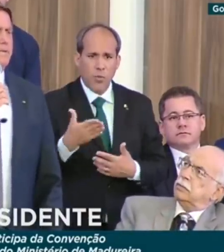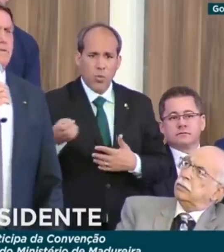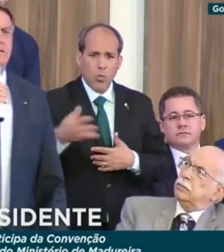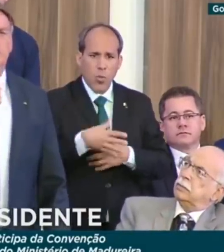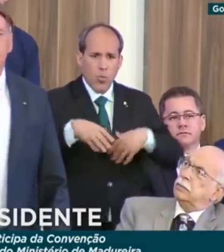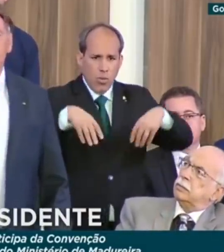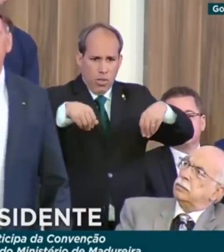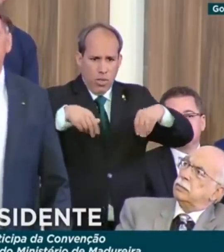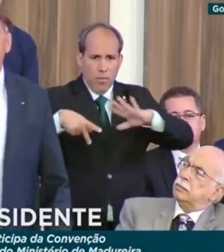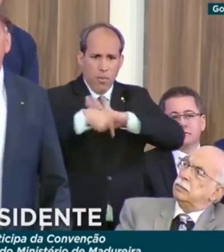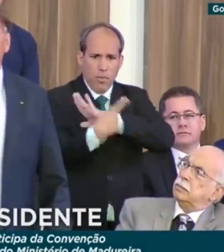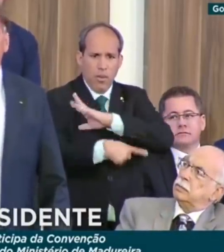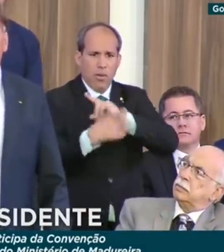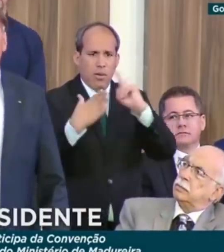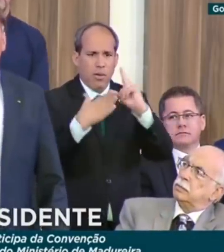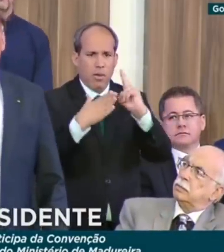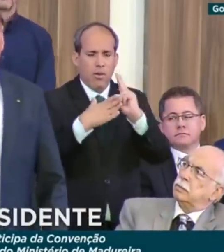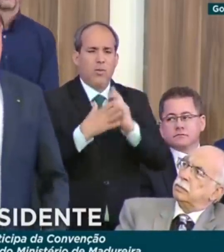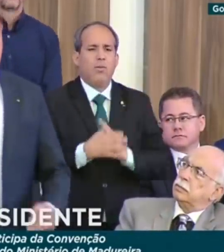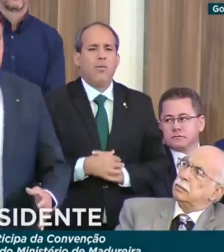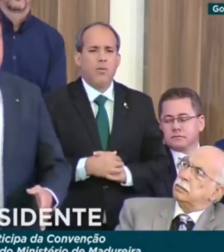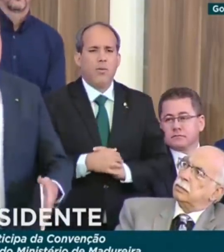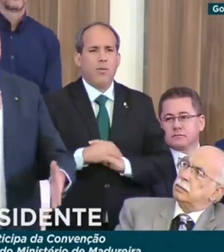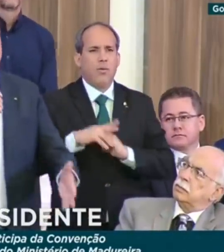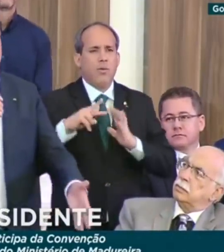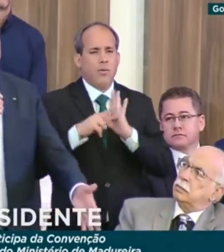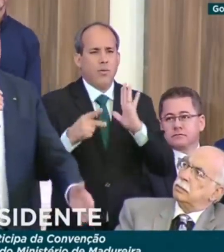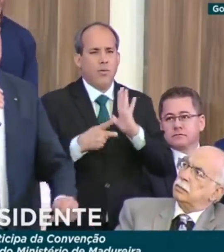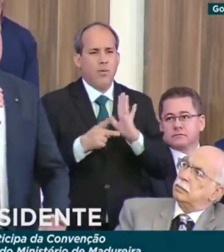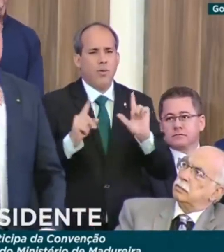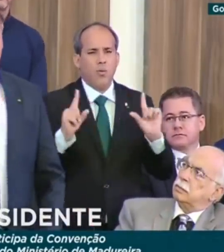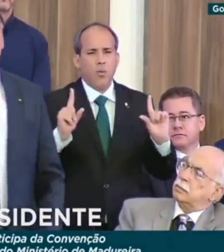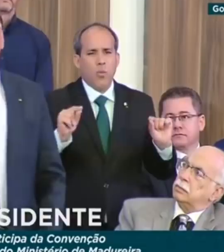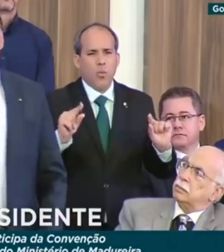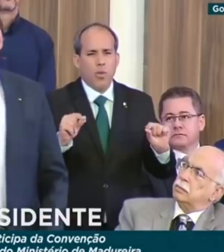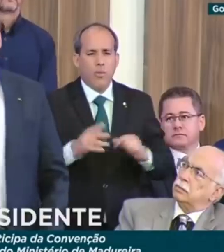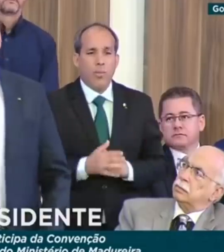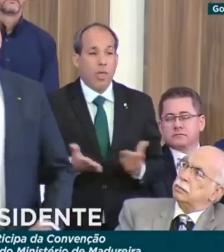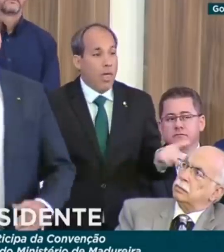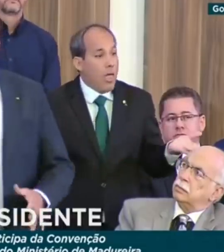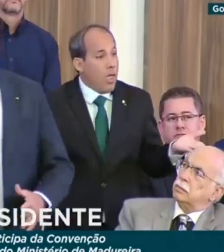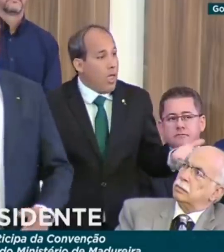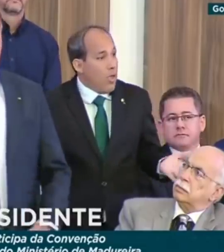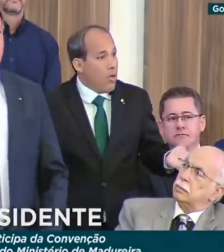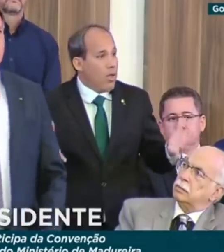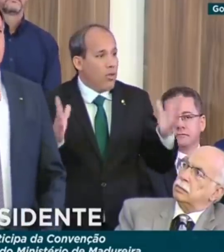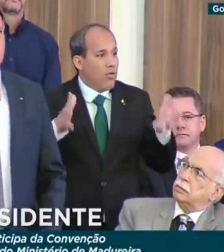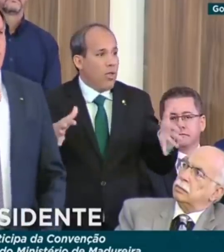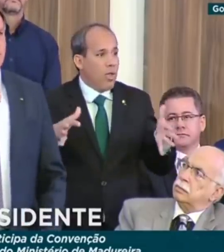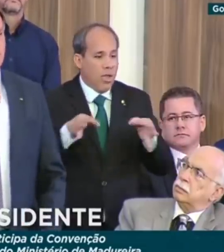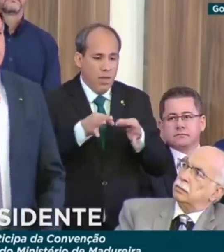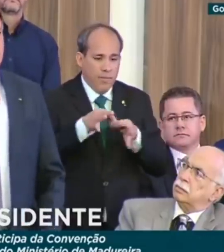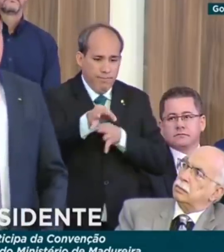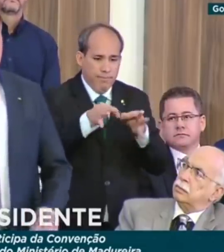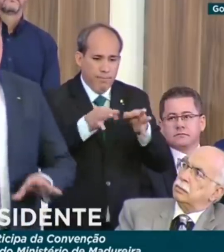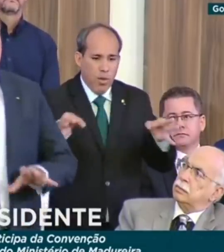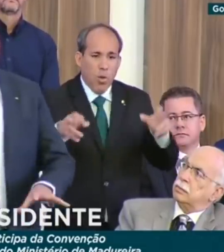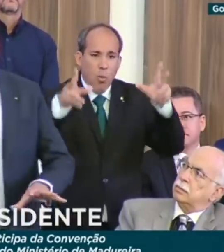isso significa que hoje nós já temos uma área do tamanho da região